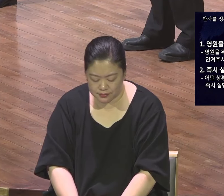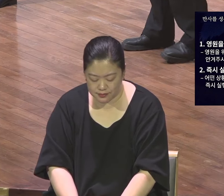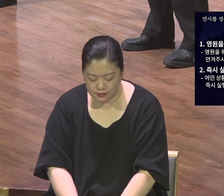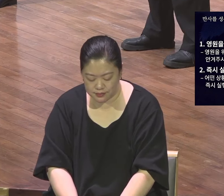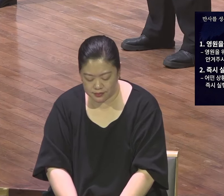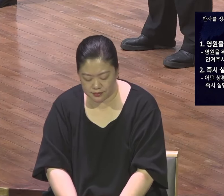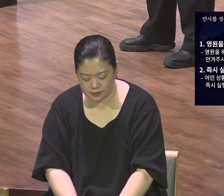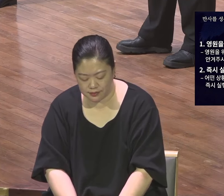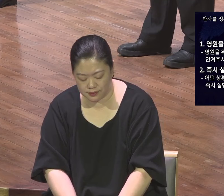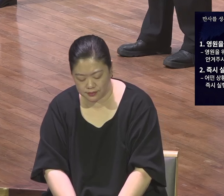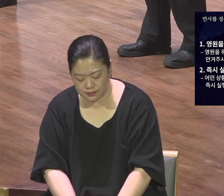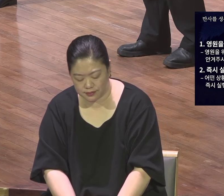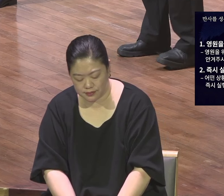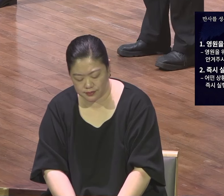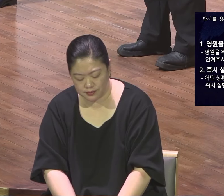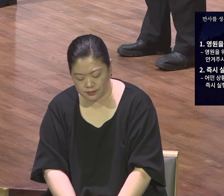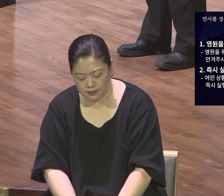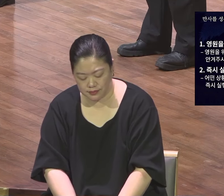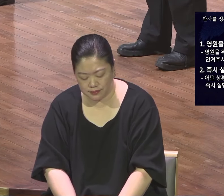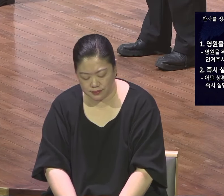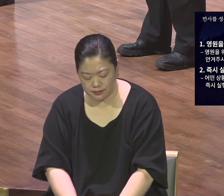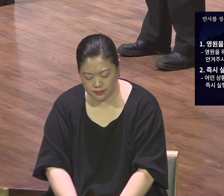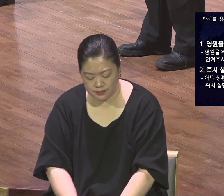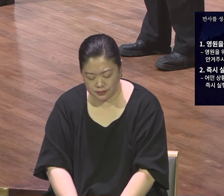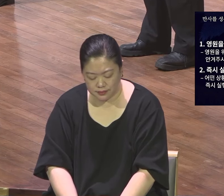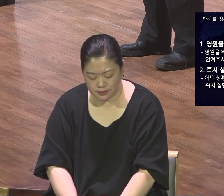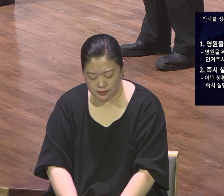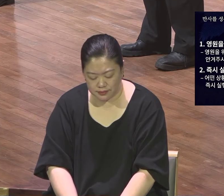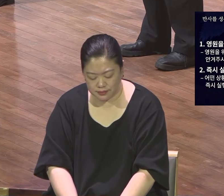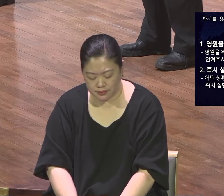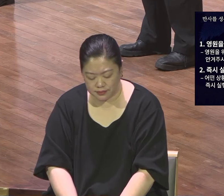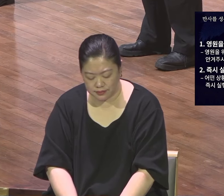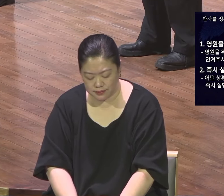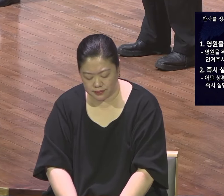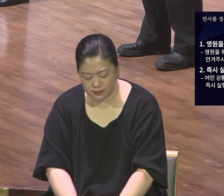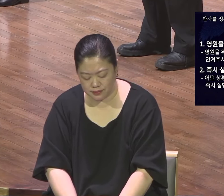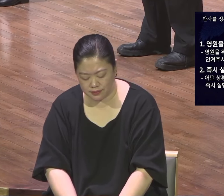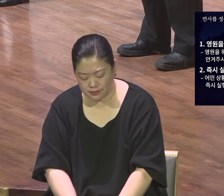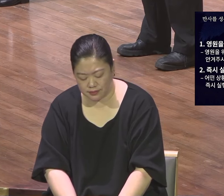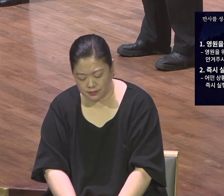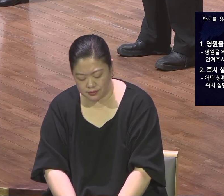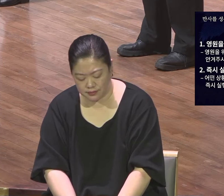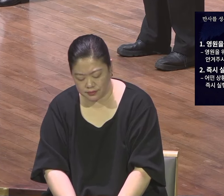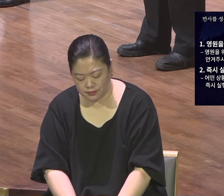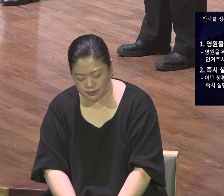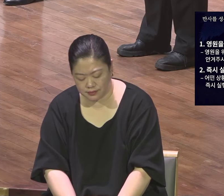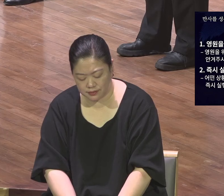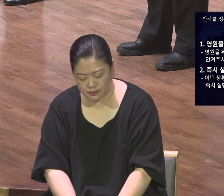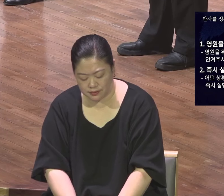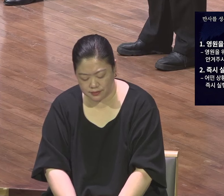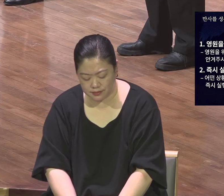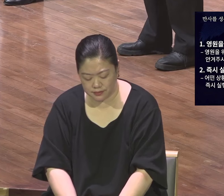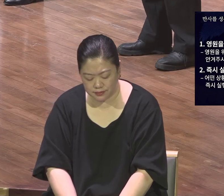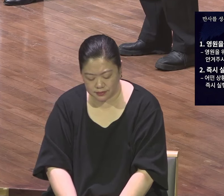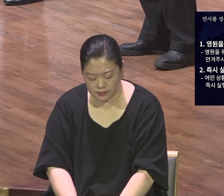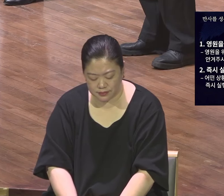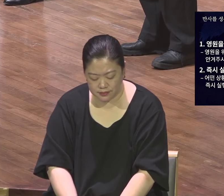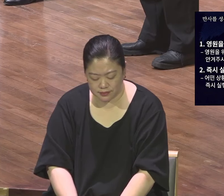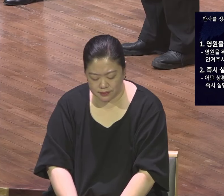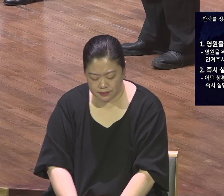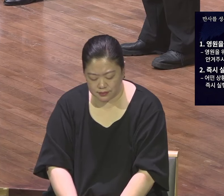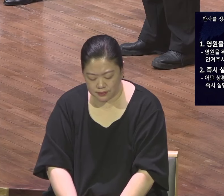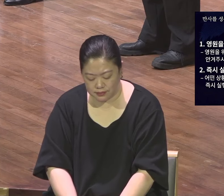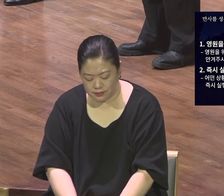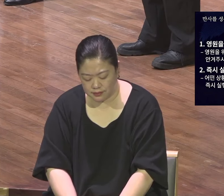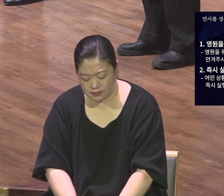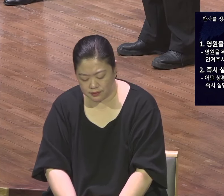수고하는 응답받을 수밖에 없는 천일이 되게 도와주시옵소서. 하나님 아버지 감사를 드립니다. 만사를